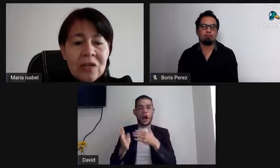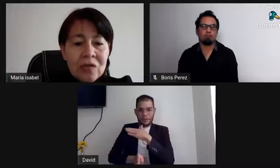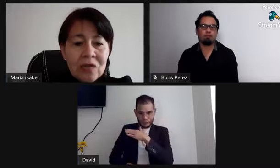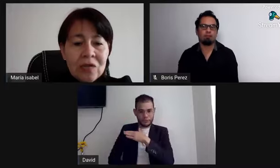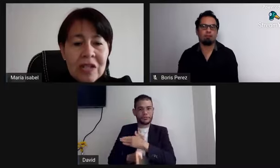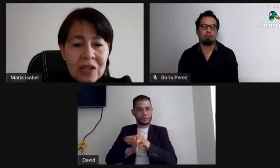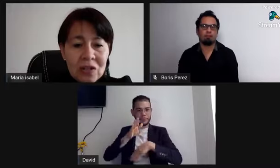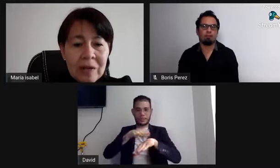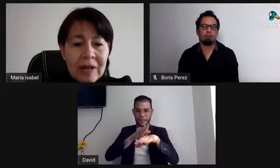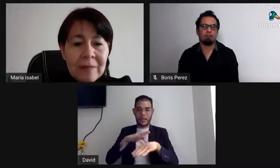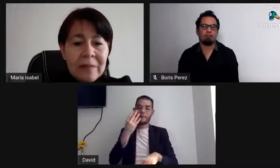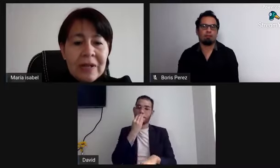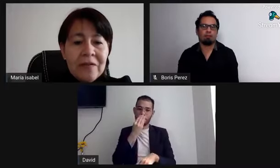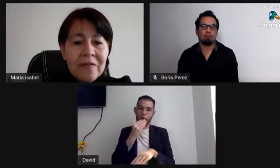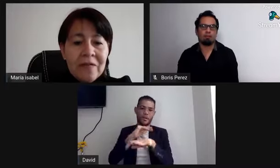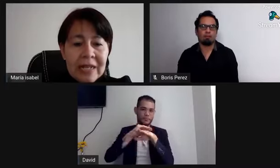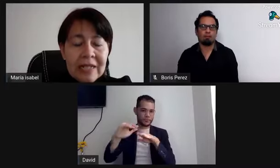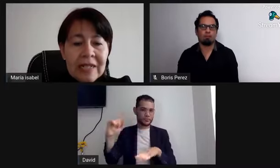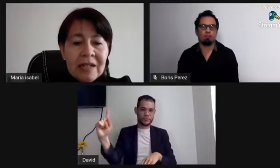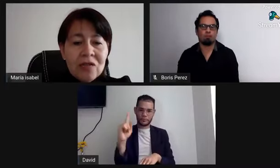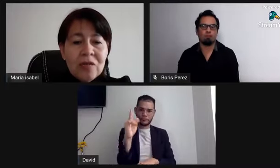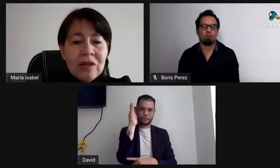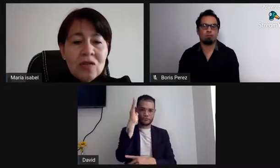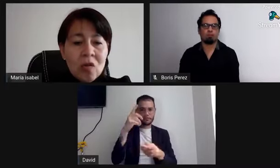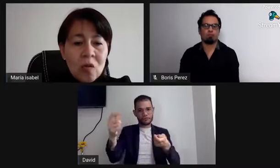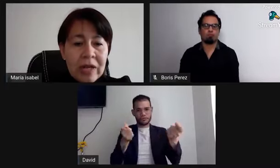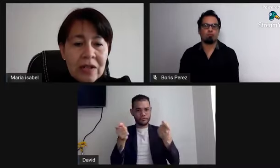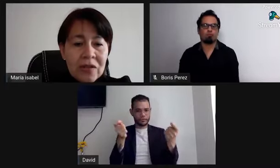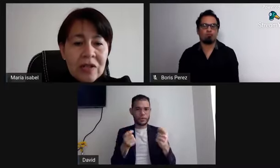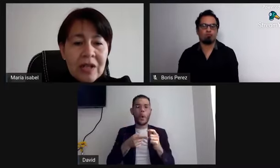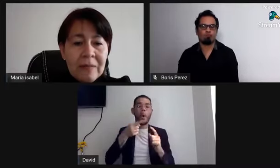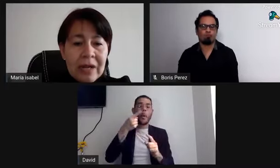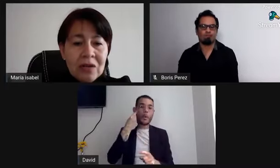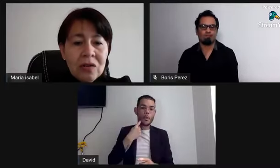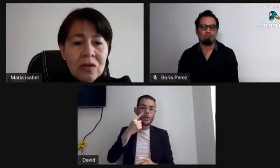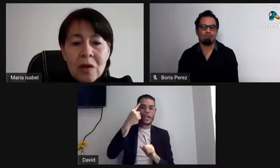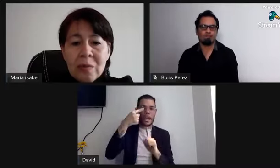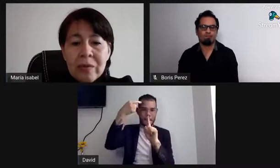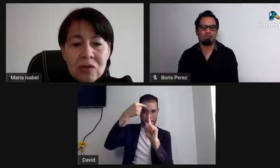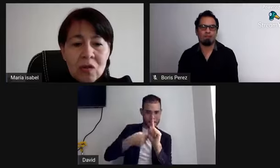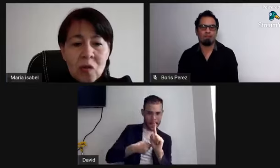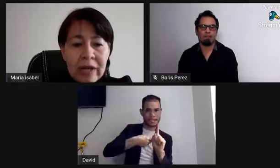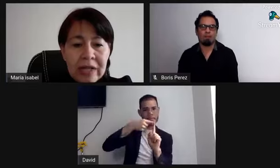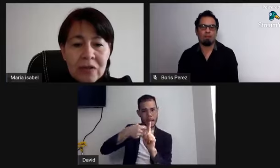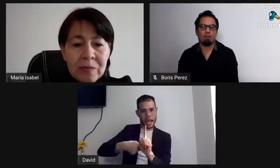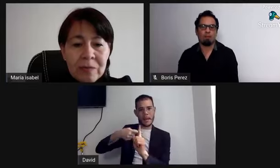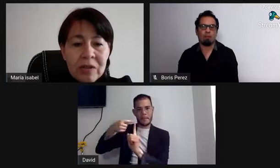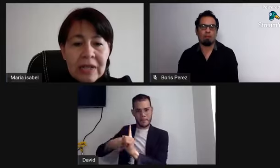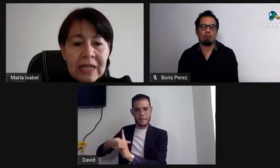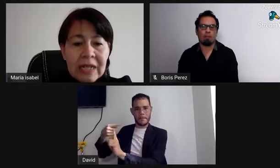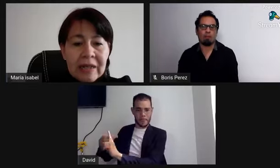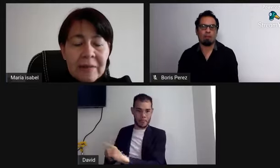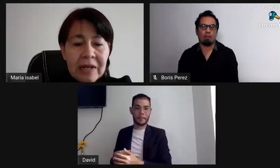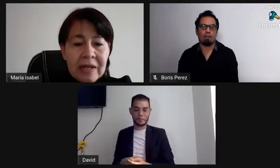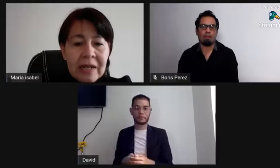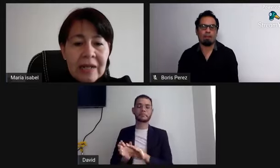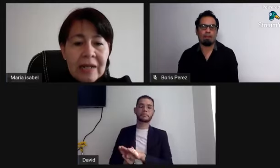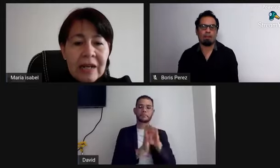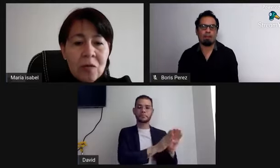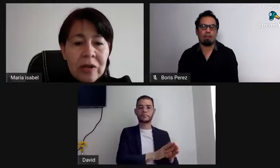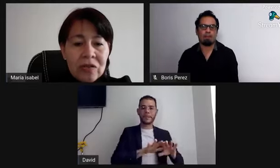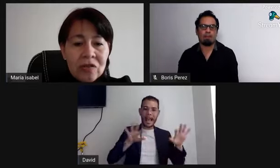para los niños, para la primera infancia, sobre los cuentos. Sin embargo, pues los cuentos, vamos a tener